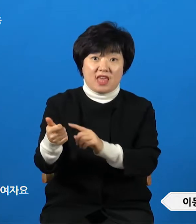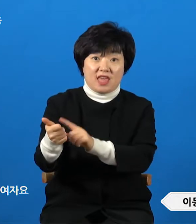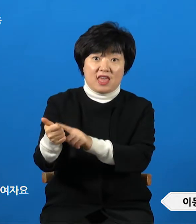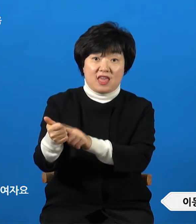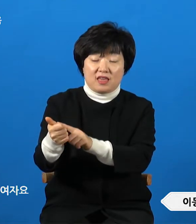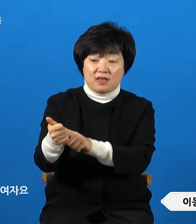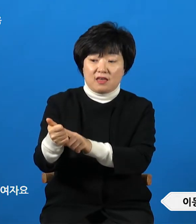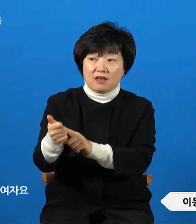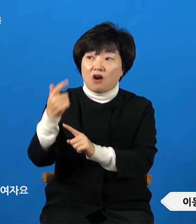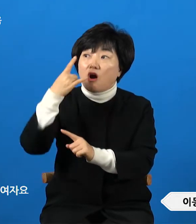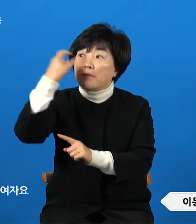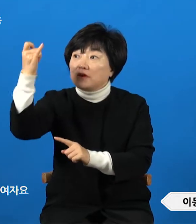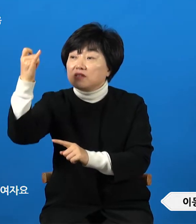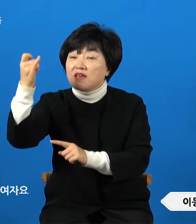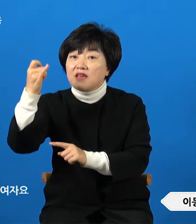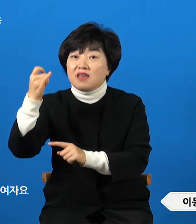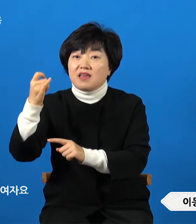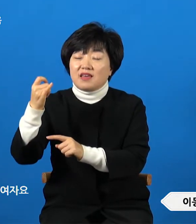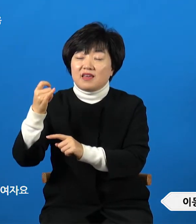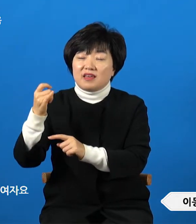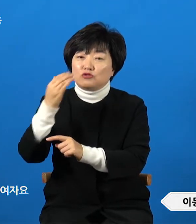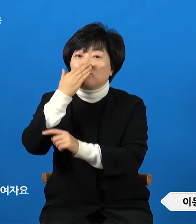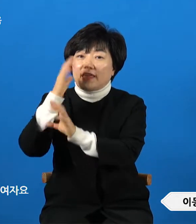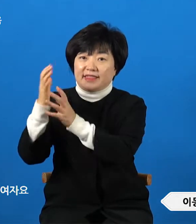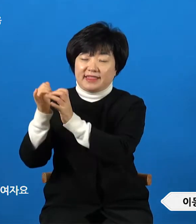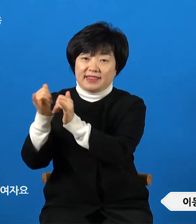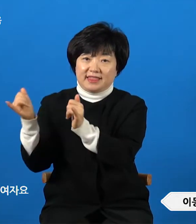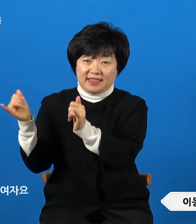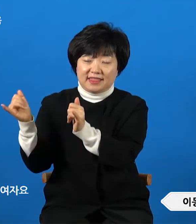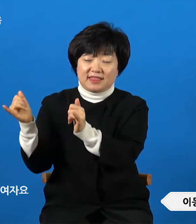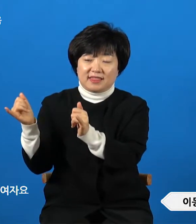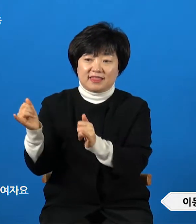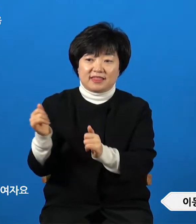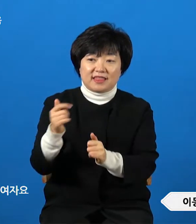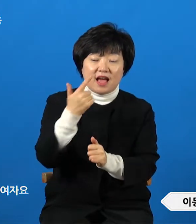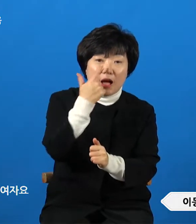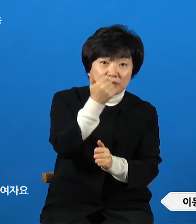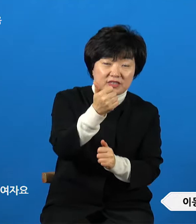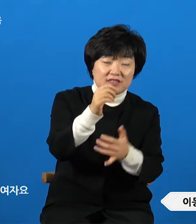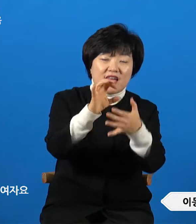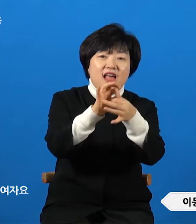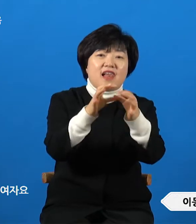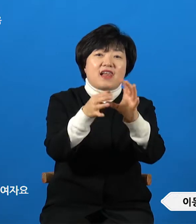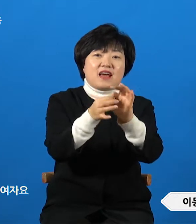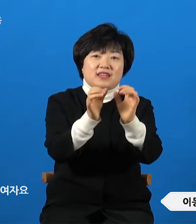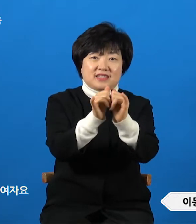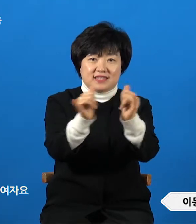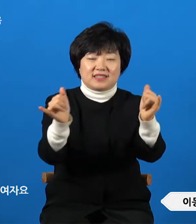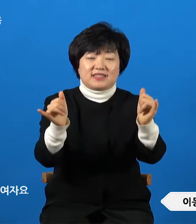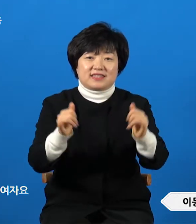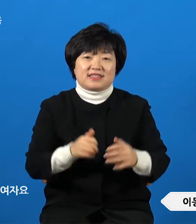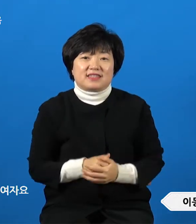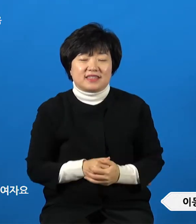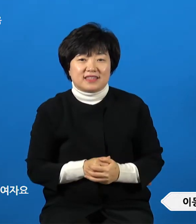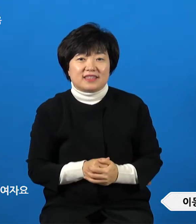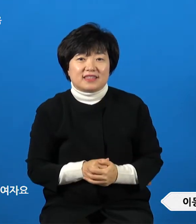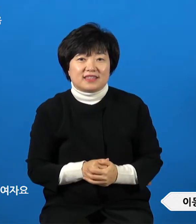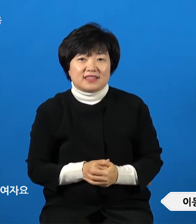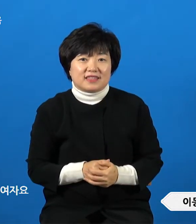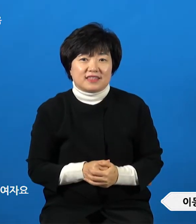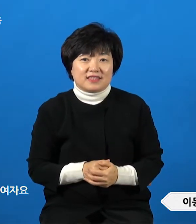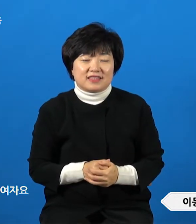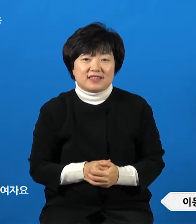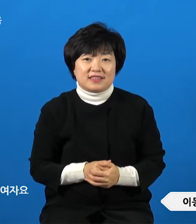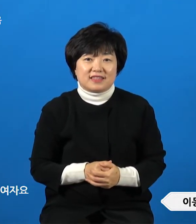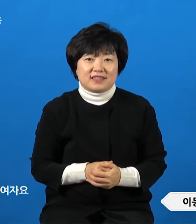디모데는 독특한 배경을 가진 사람이에요. 엄마가 어디 출신? 유대인 여자. 아버지는 어디 출신?